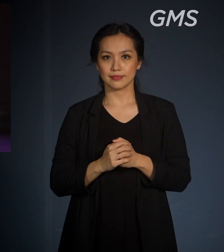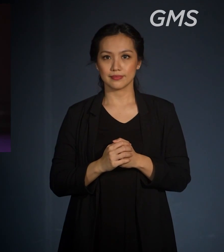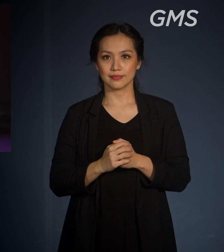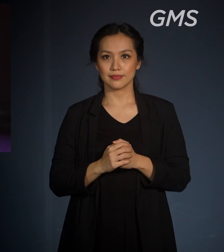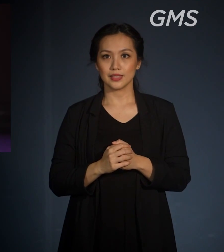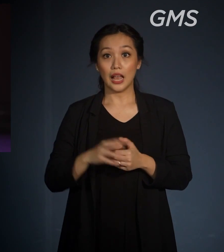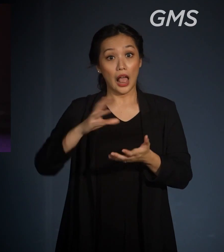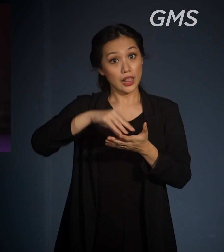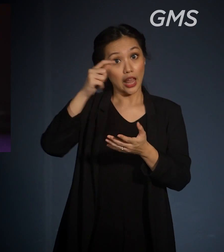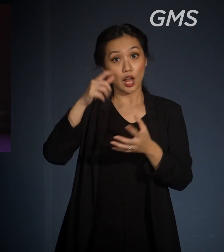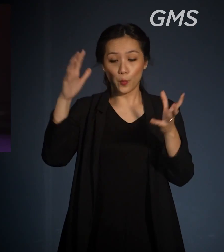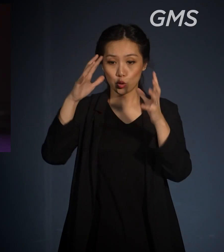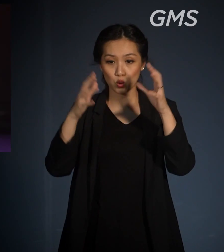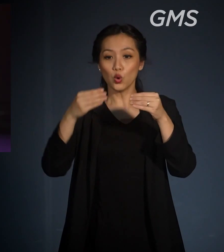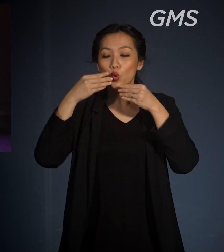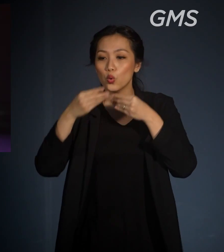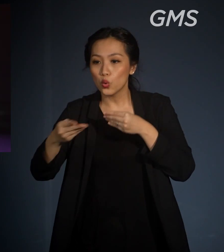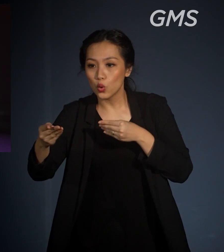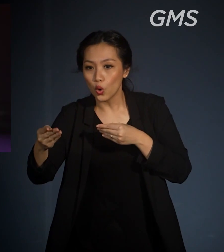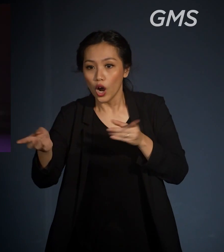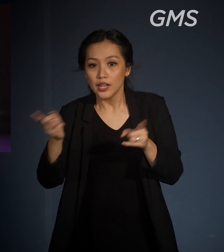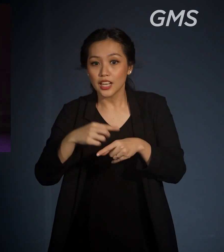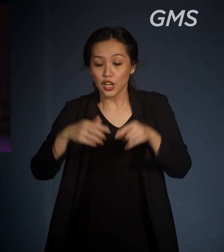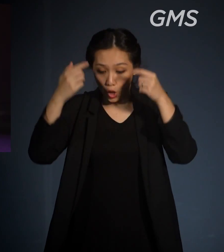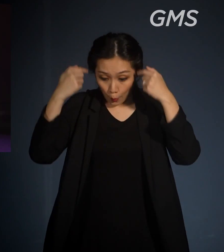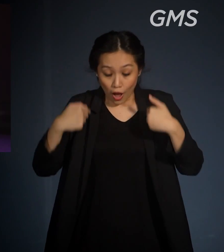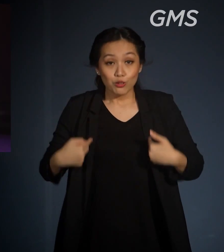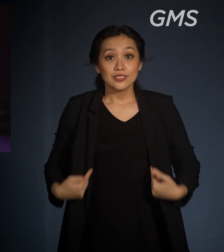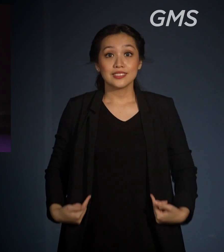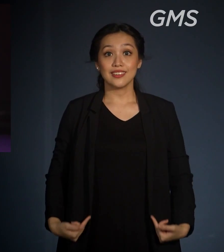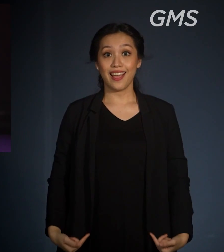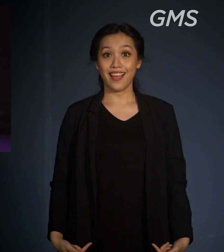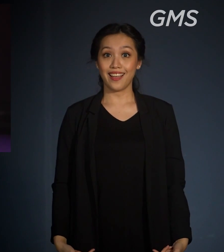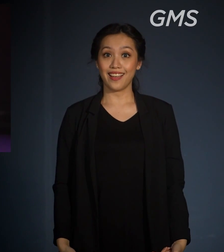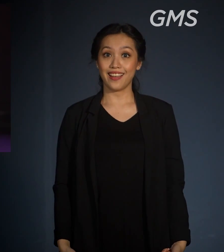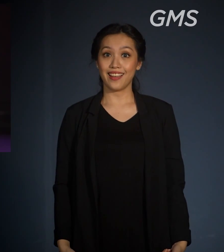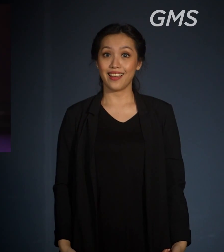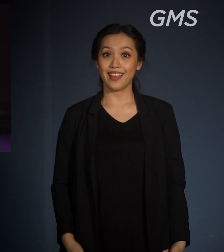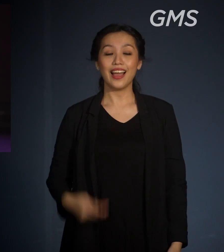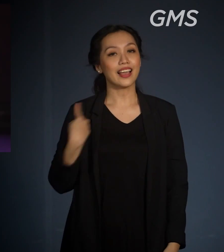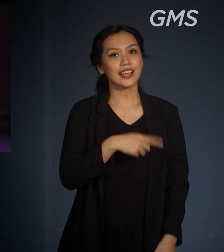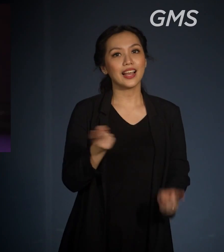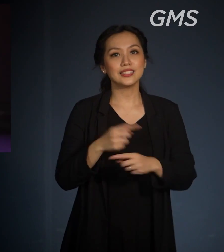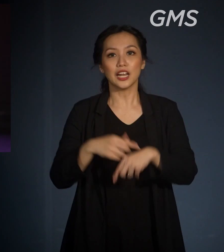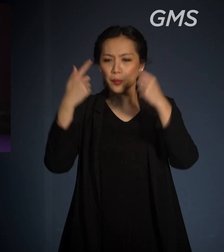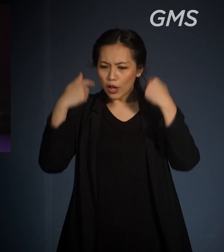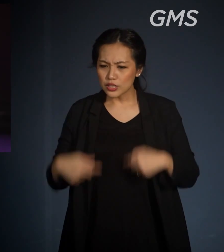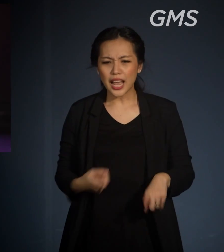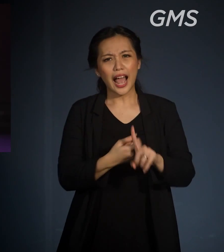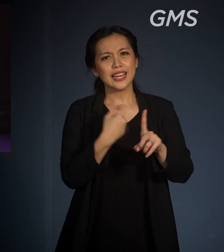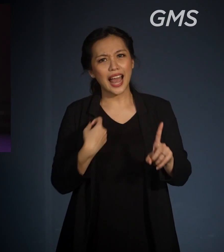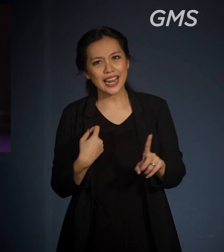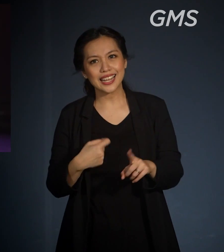tanah liat itu, debu tanah itu menjadi makhluk yang hidup. Berarti kita ini menjadi makhluk hidup, itu